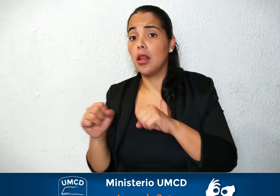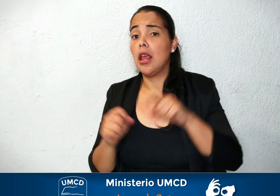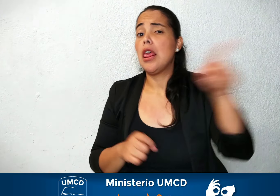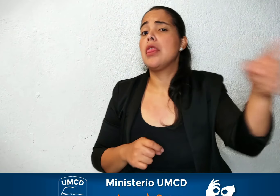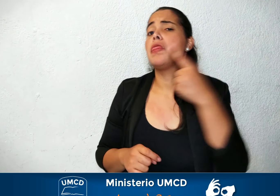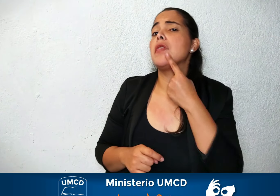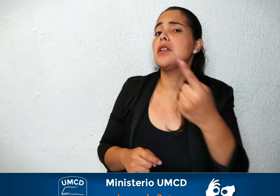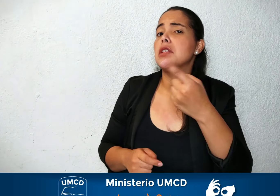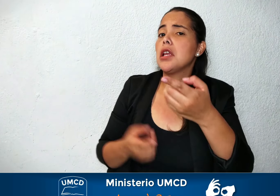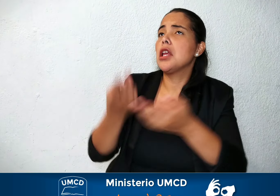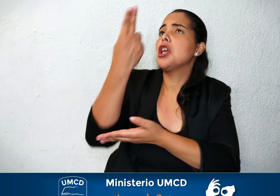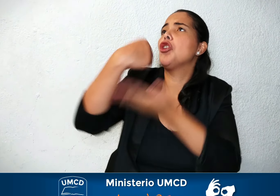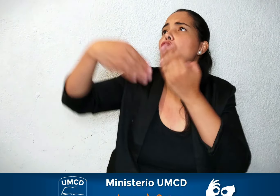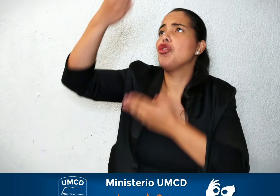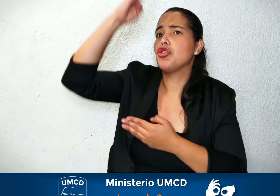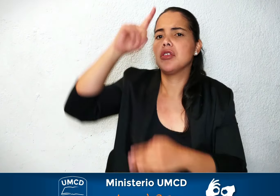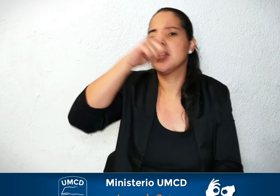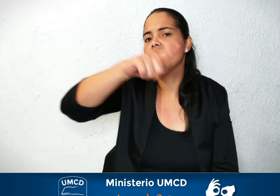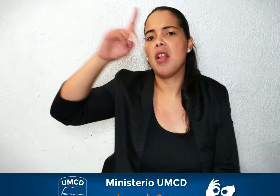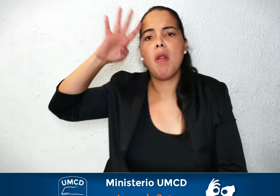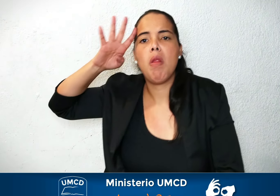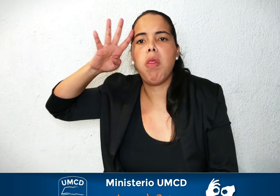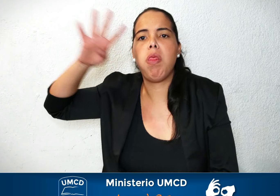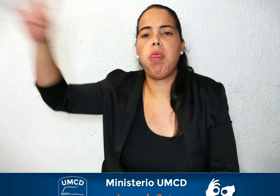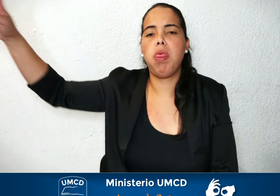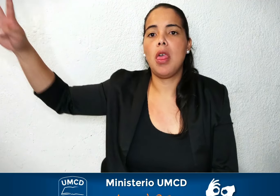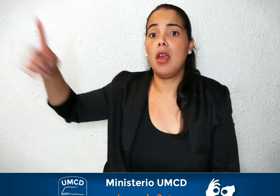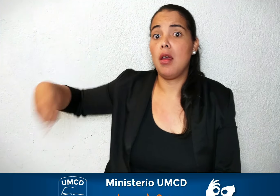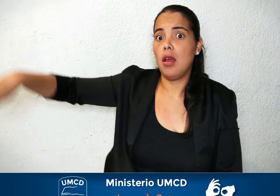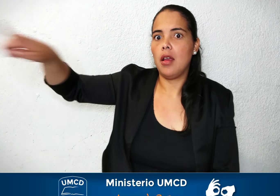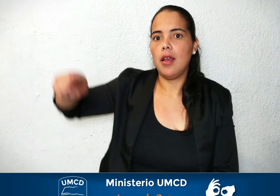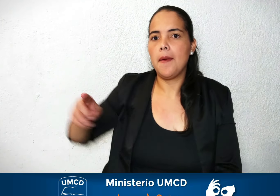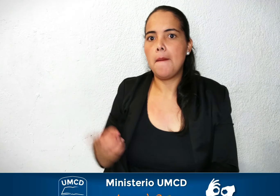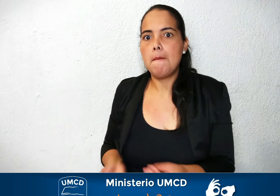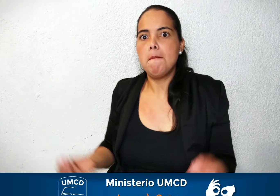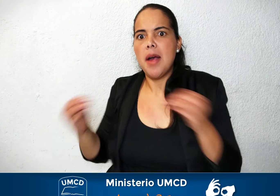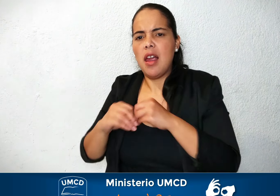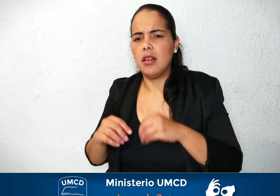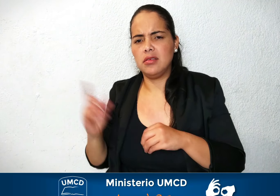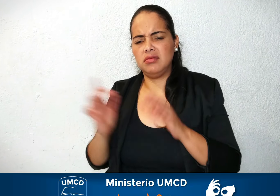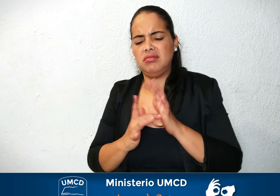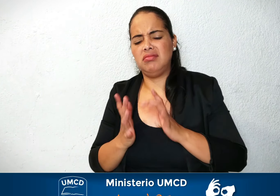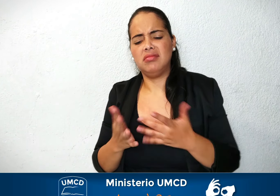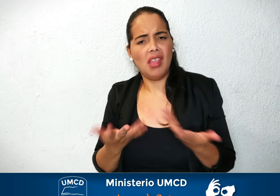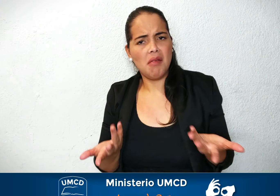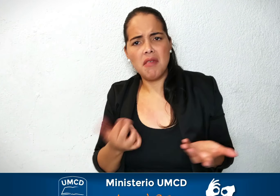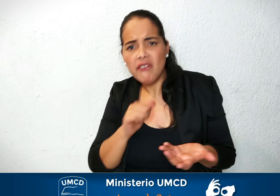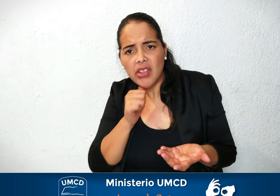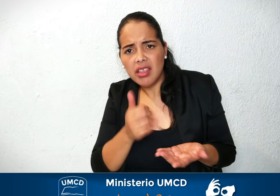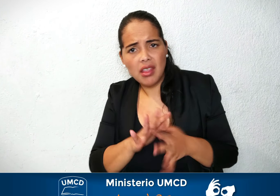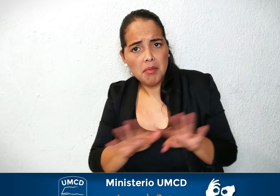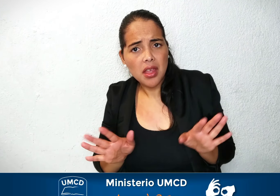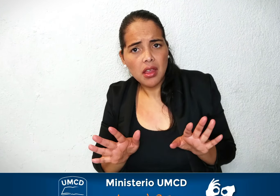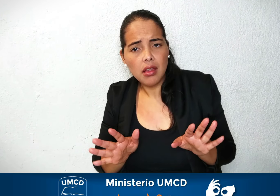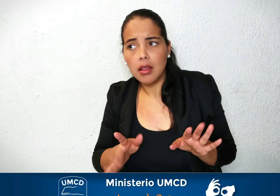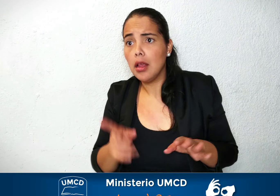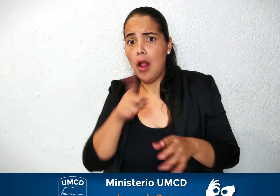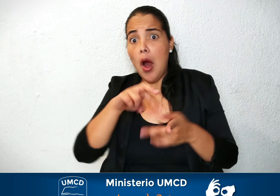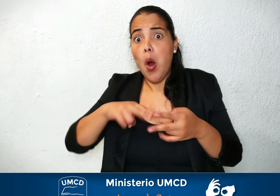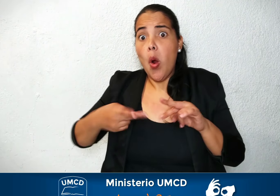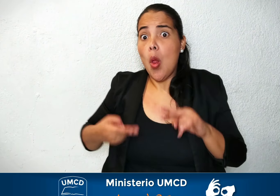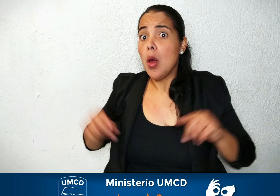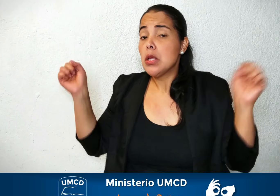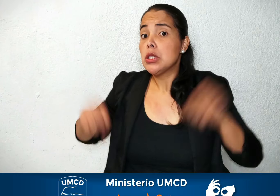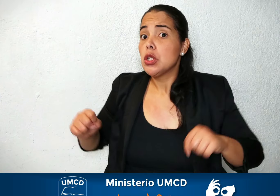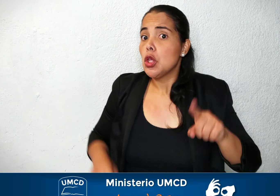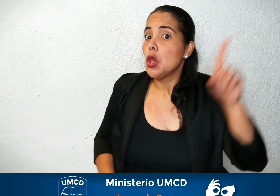a Pilato, porque sabían que Pilato no iba a tomar acción. Entonces levantan otras acusaciones, y nuevamente incorrectas. La primera